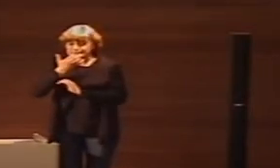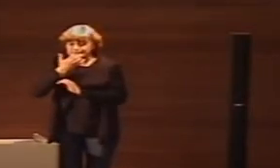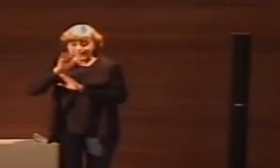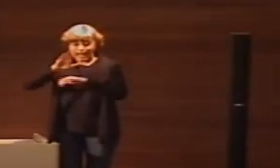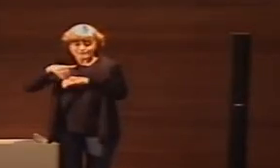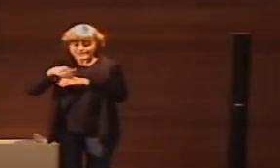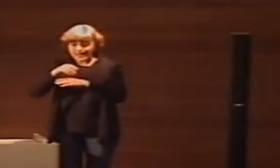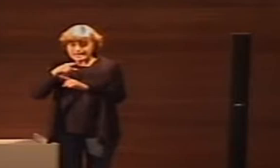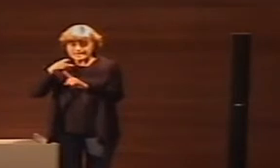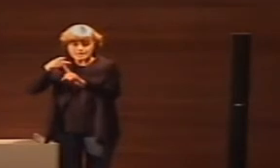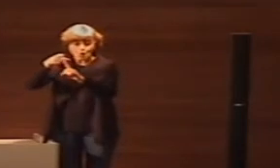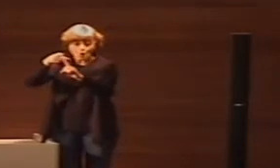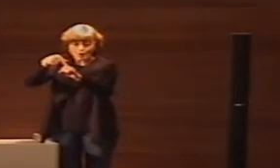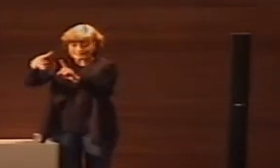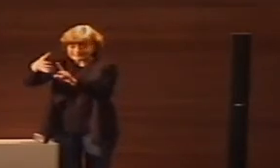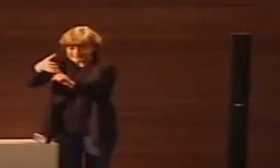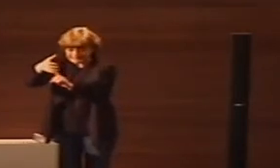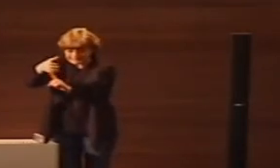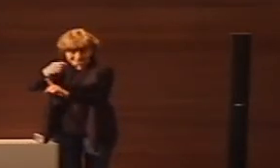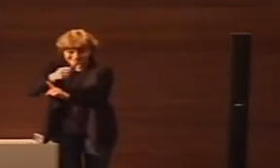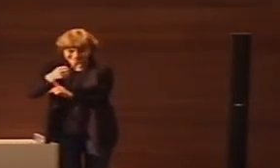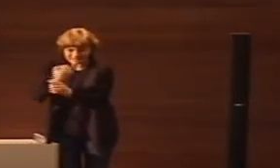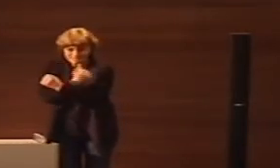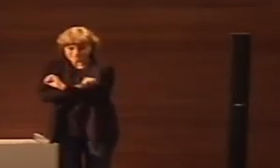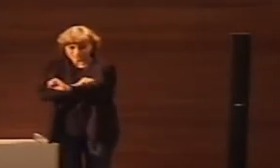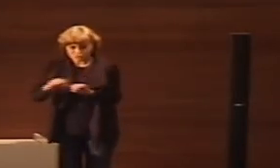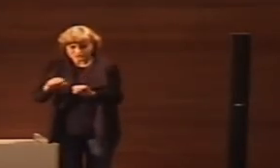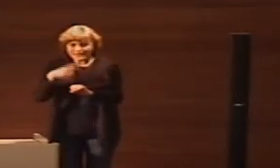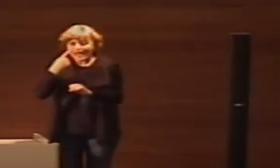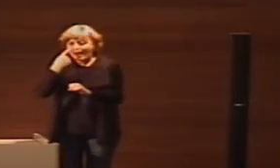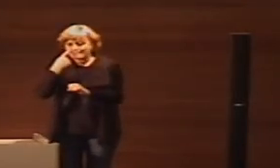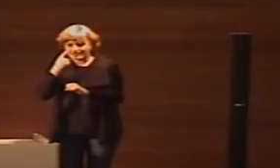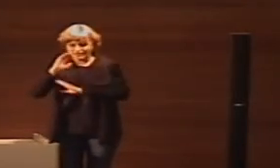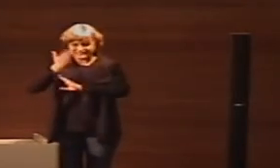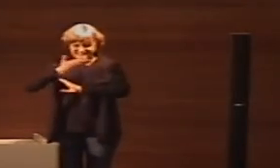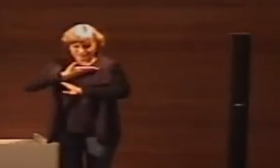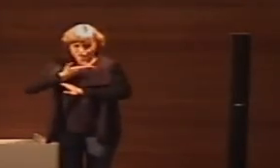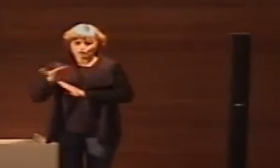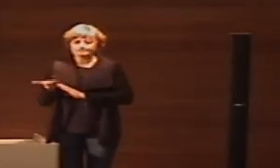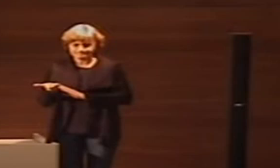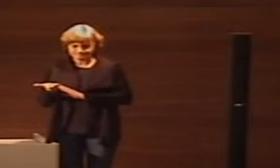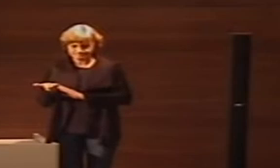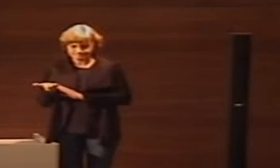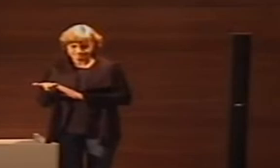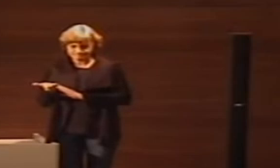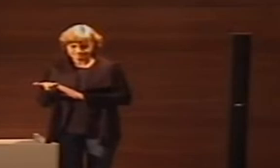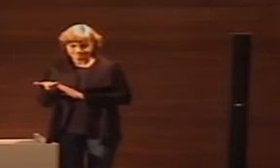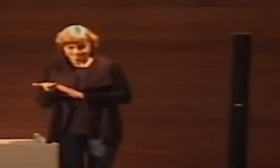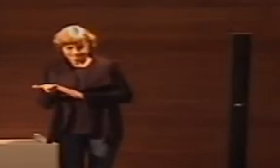tubería no se van a poder alcanzar estos objetivos. Bien.